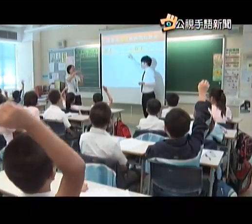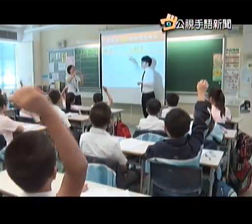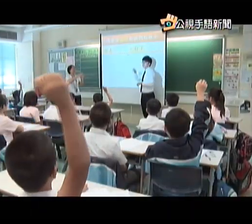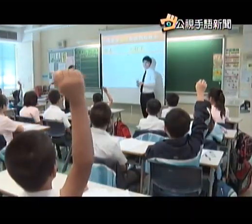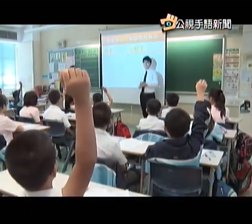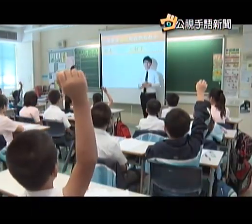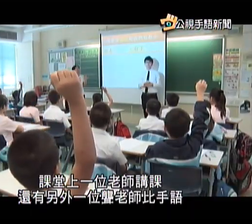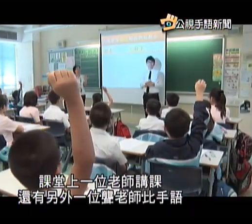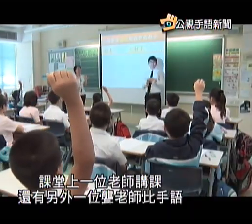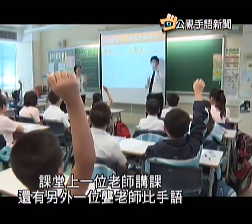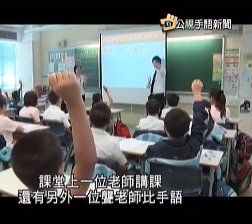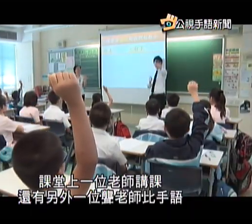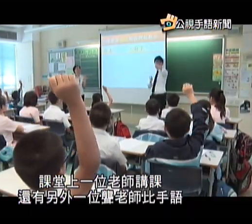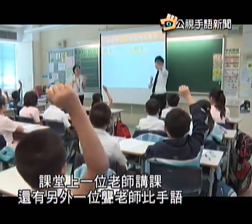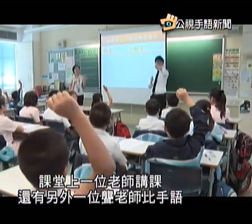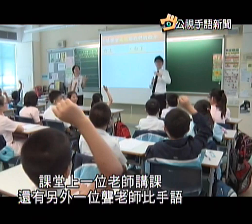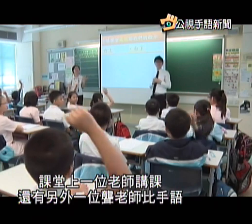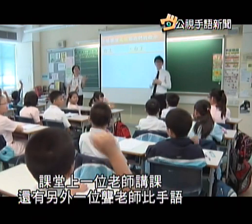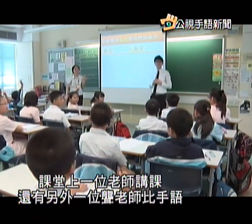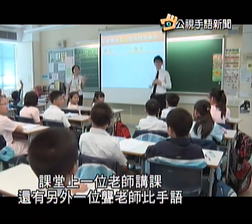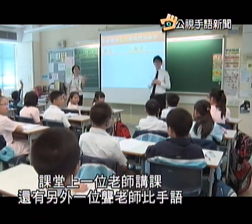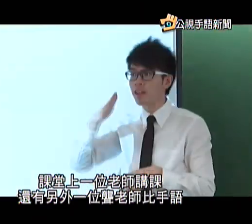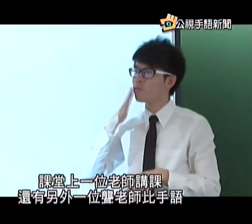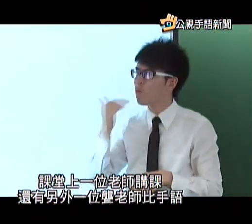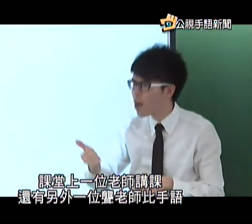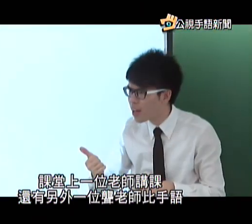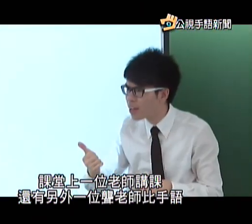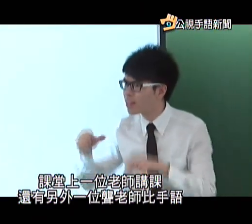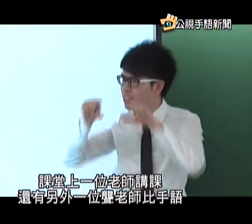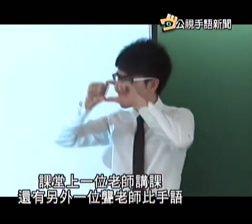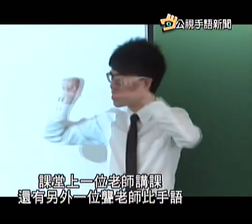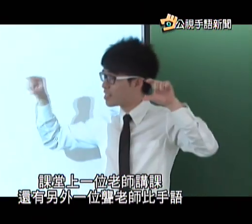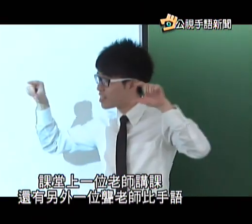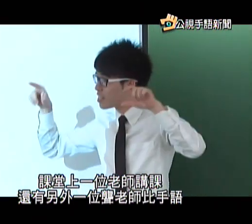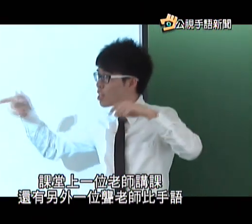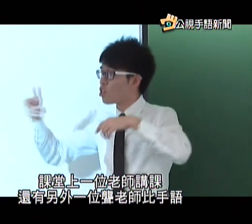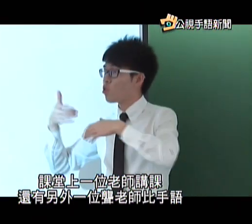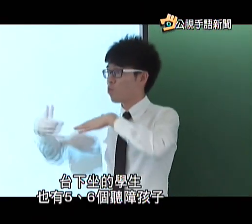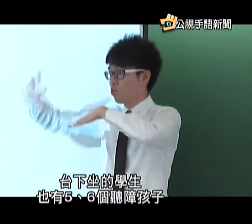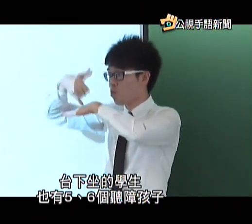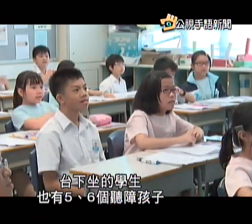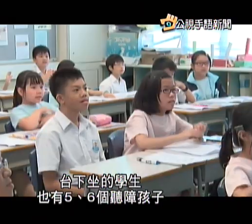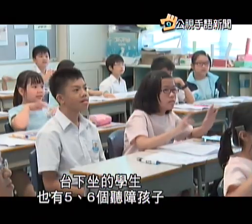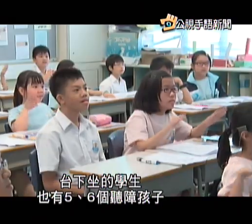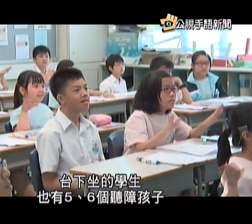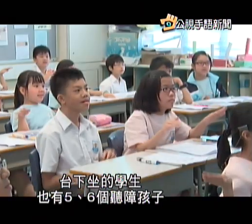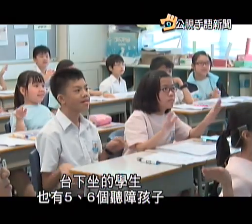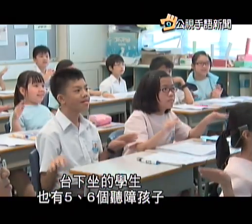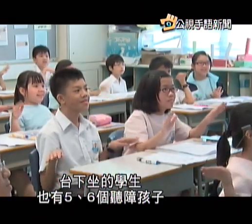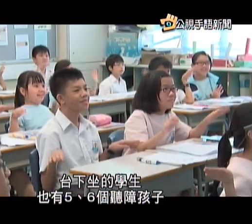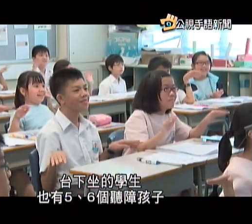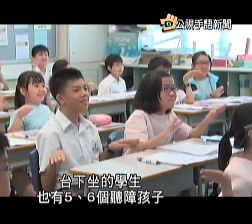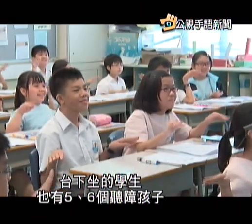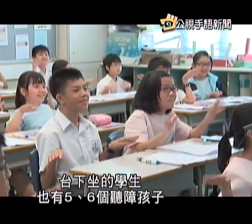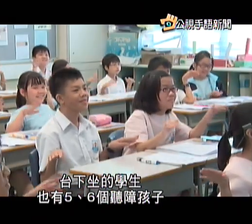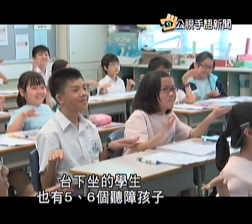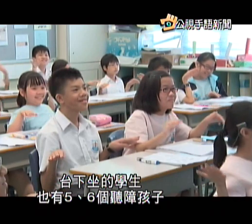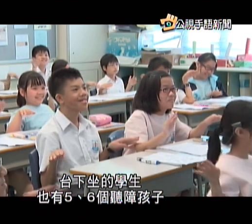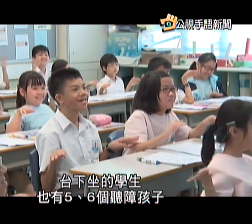课堂上一位老师讲课，还有另外一位聋老师比手语，台下坐的学生也有五六个听障孩子跟听人